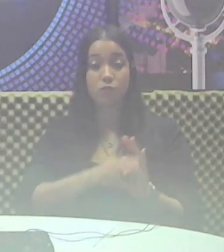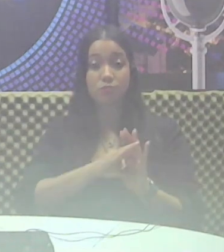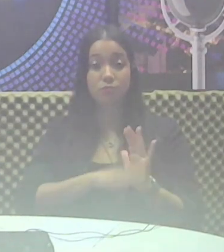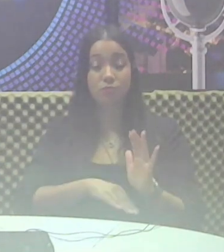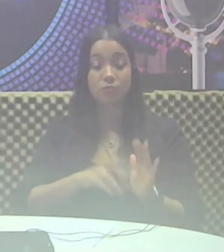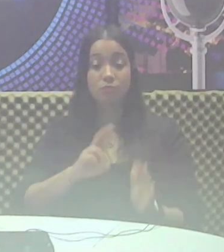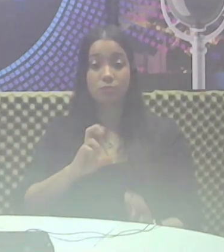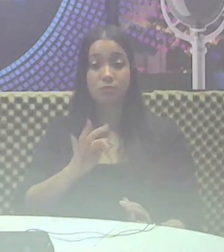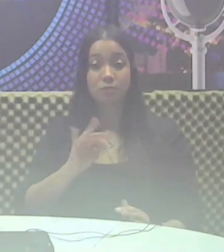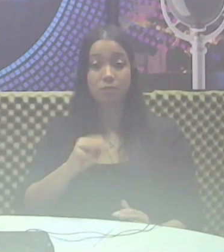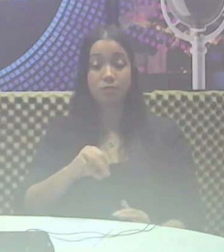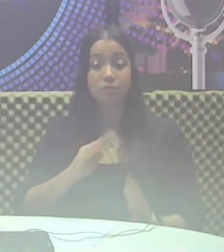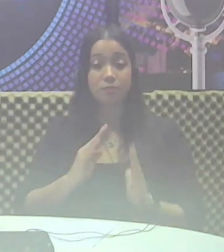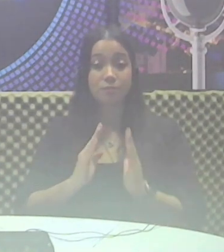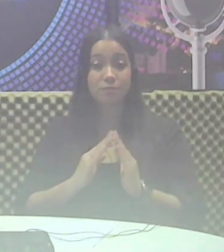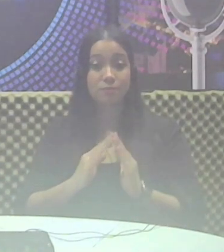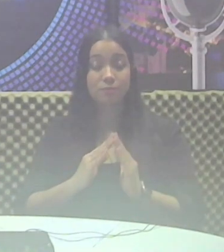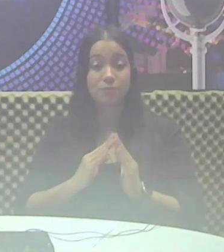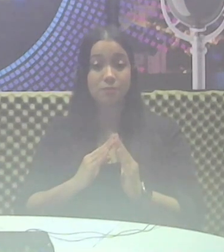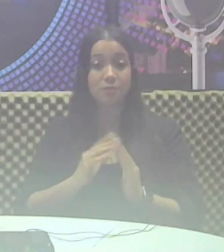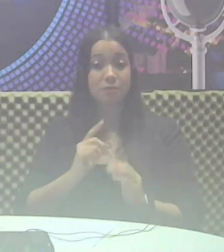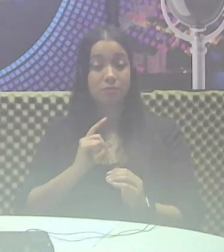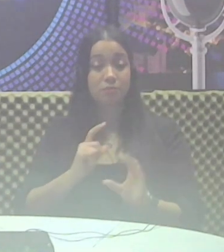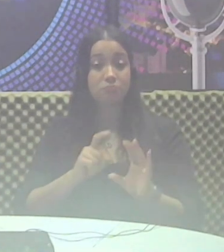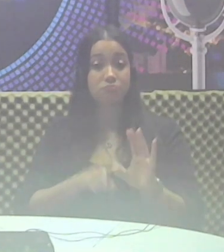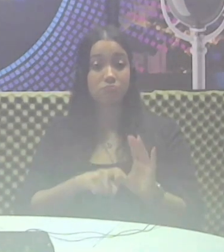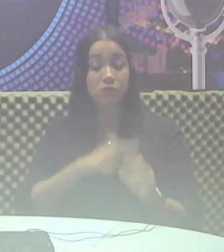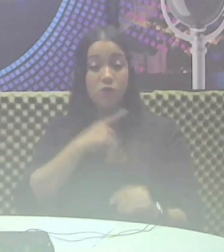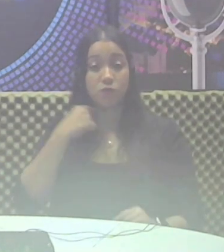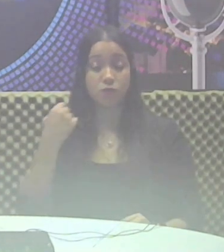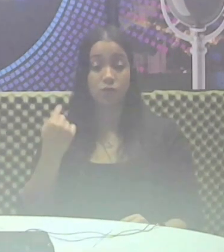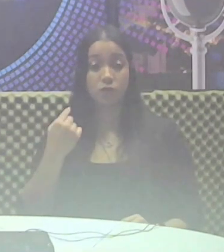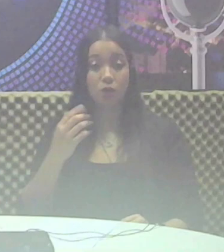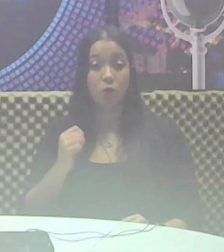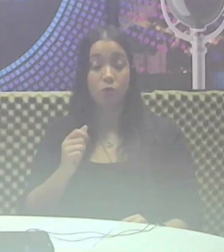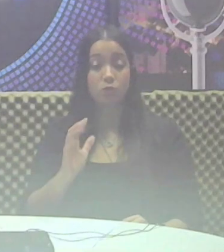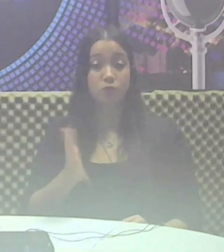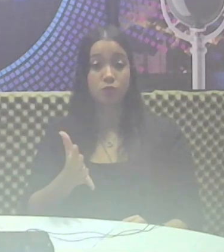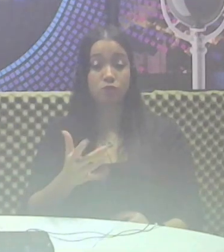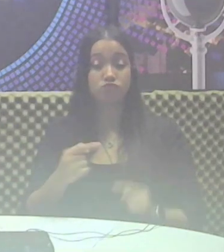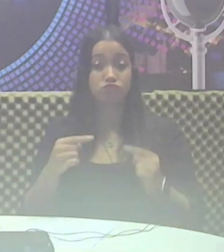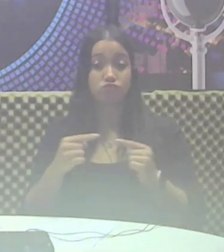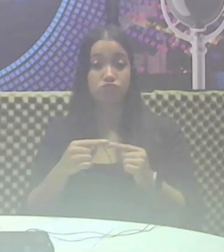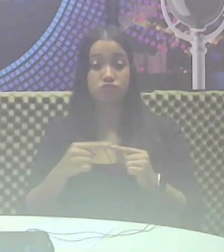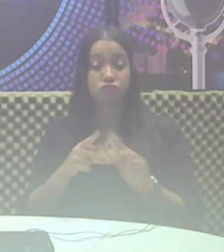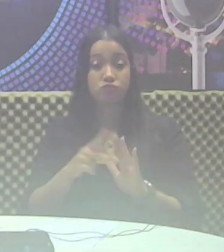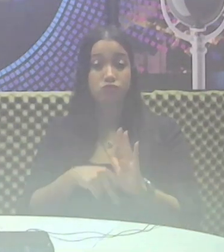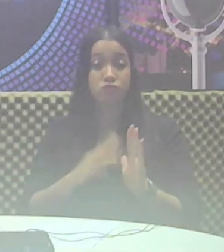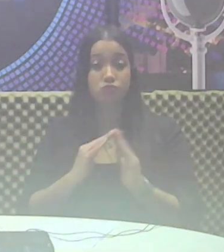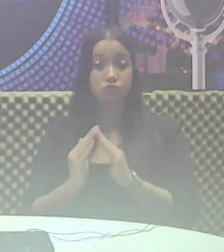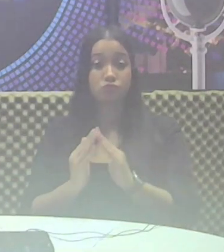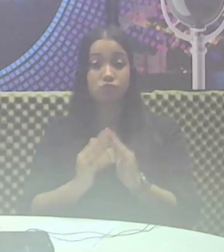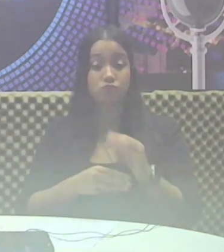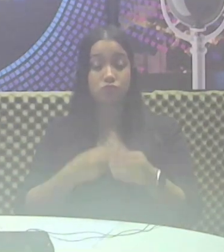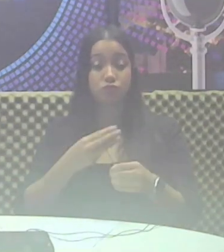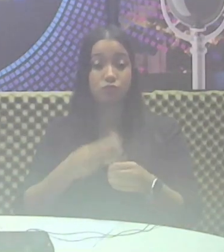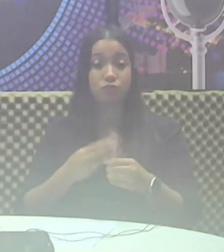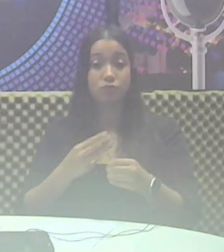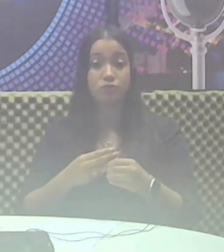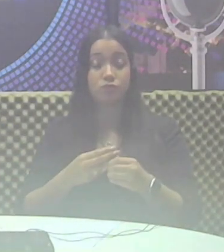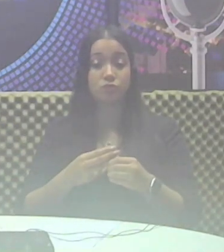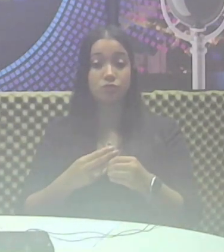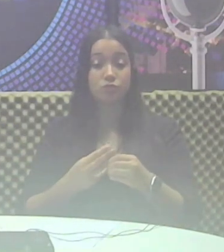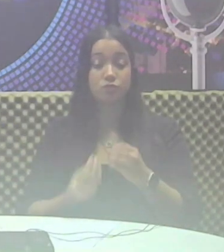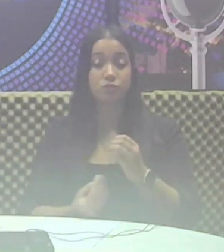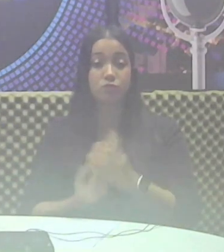Refim Habitacional. Quem possui débitos vencidos e a vencer relacionados aos programas habitacionais do município,